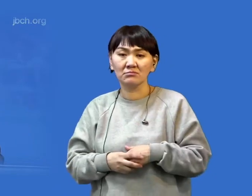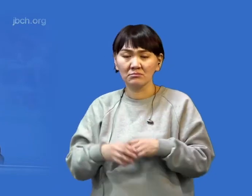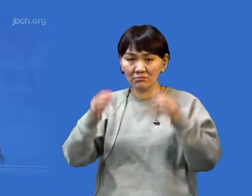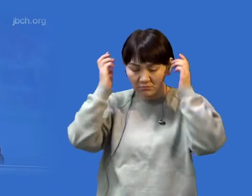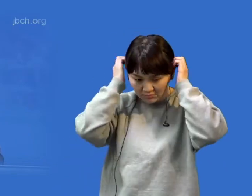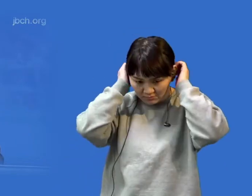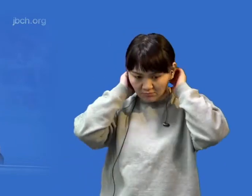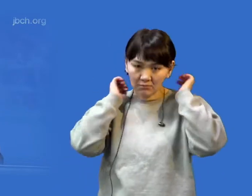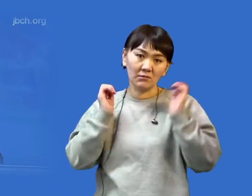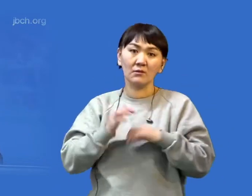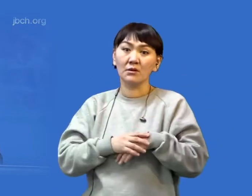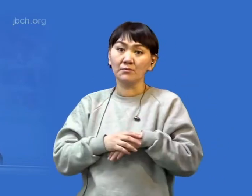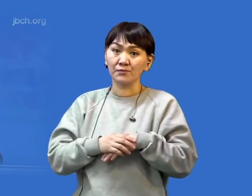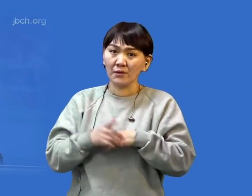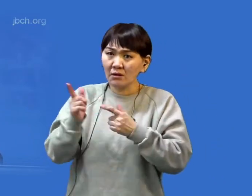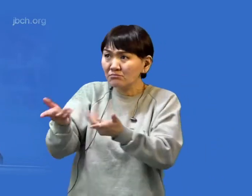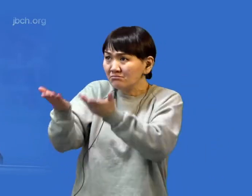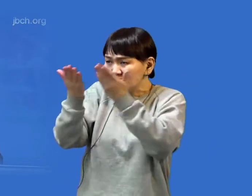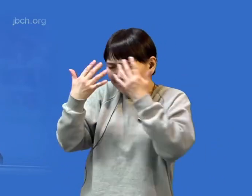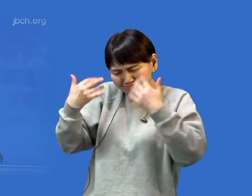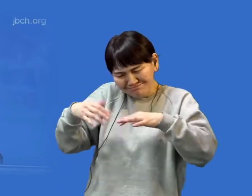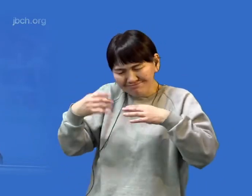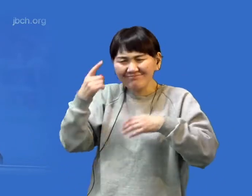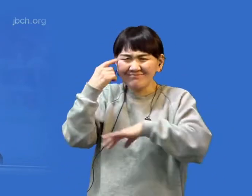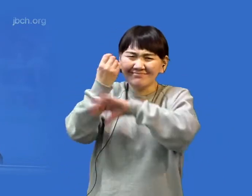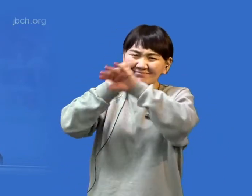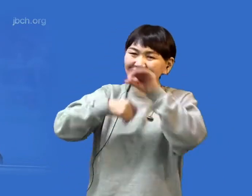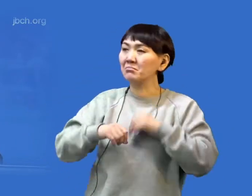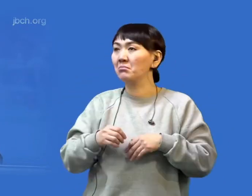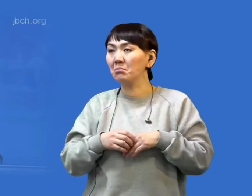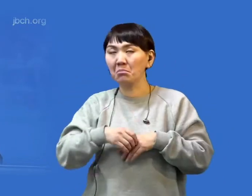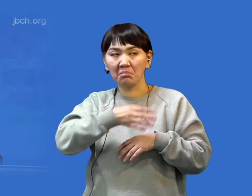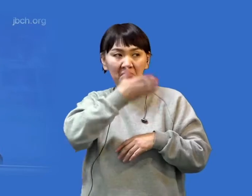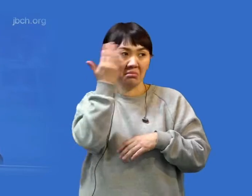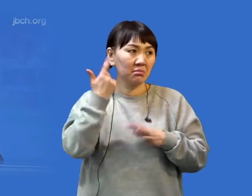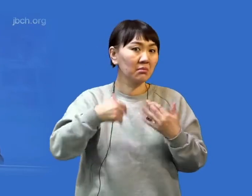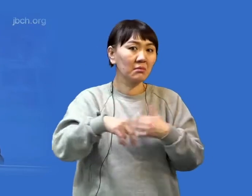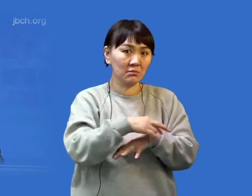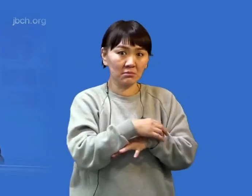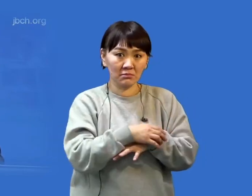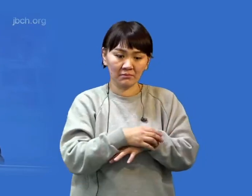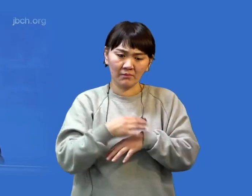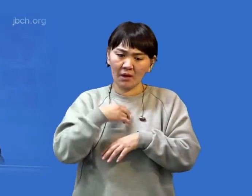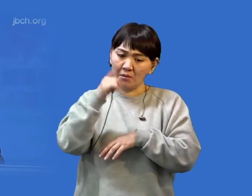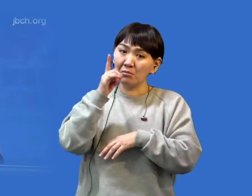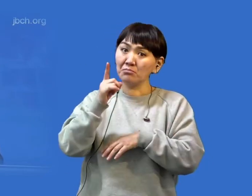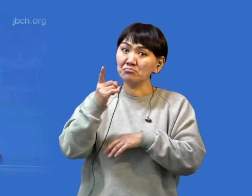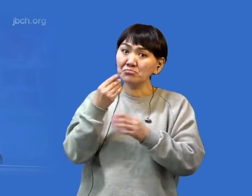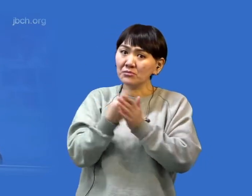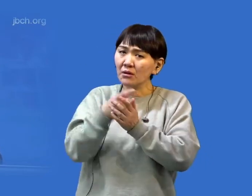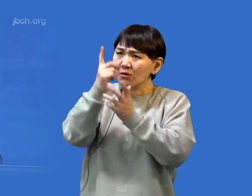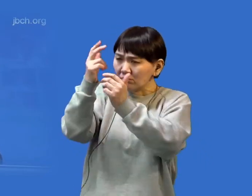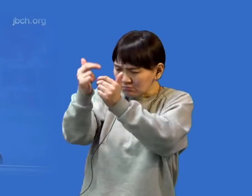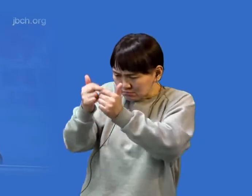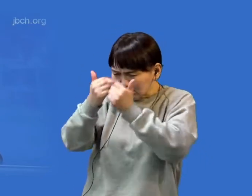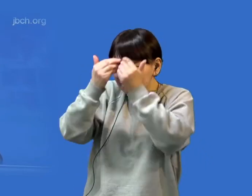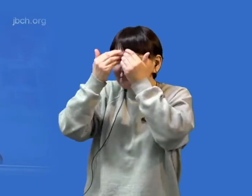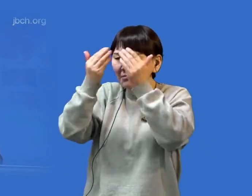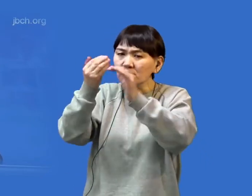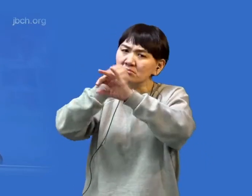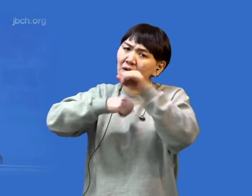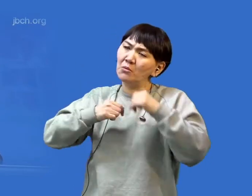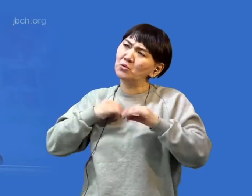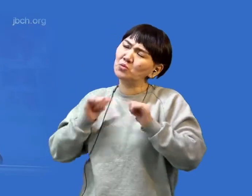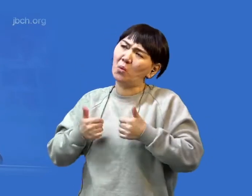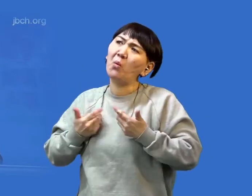тэгж байгаа л дарахнаа мартчихсан байдаг. Юугар гинэ? Юугар юу гуцаахын гэл мартчихдаг. Гэл